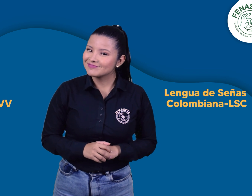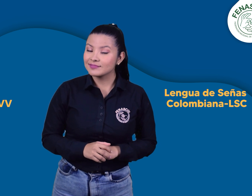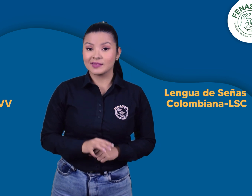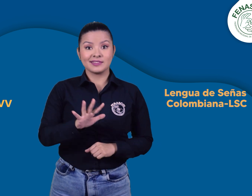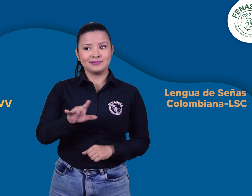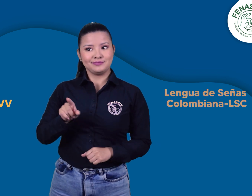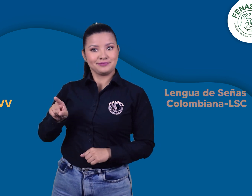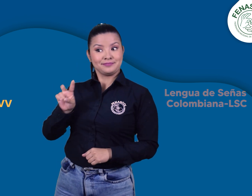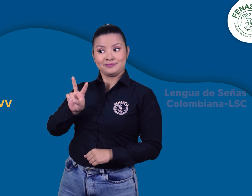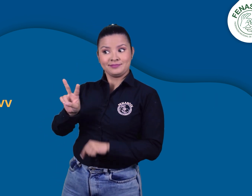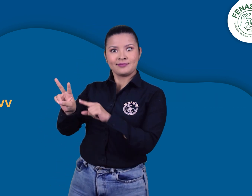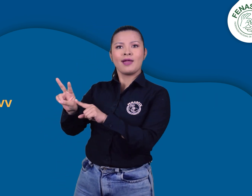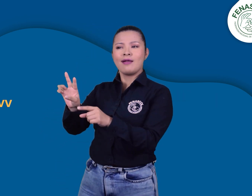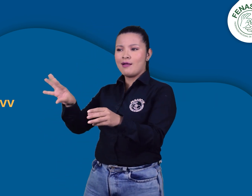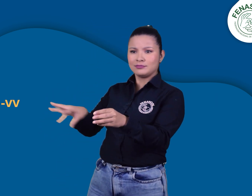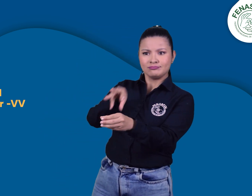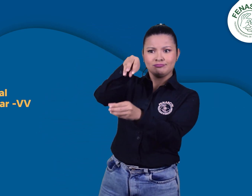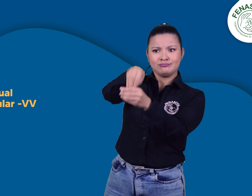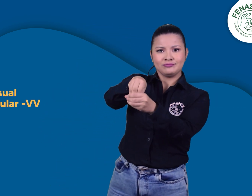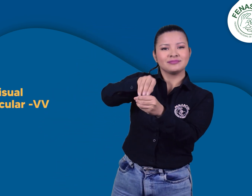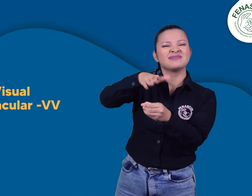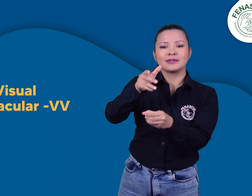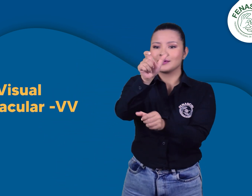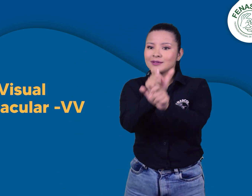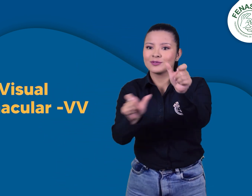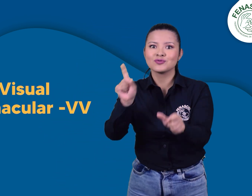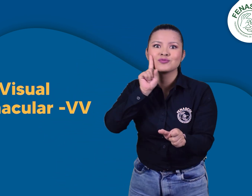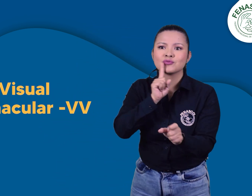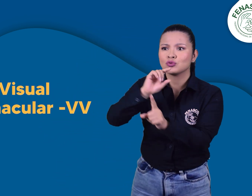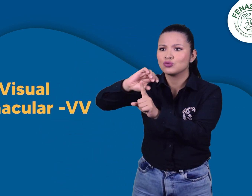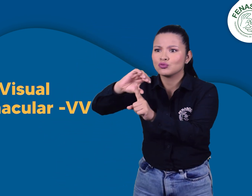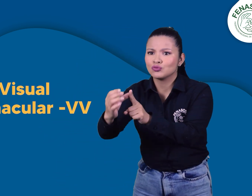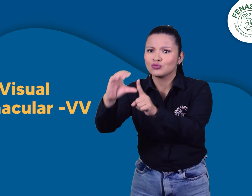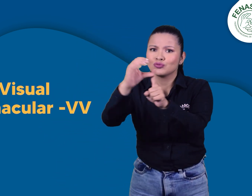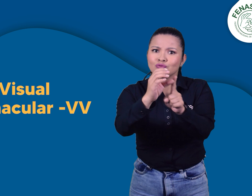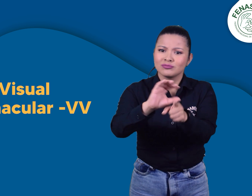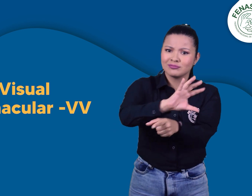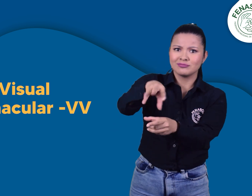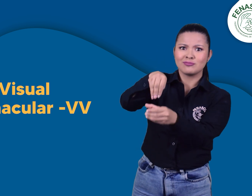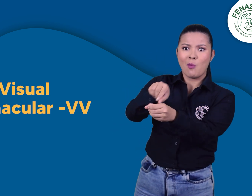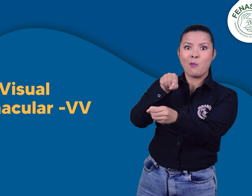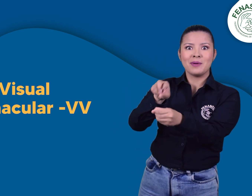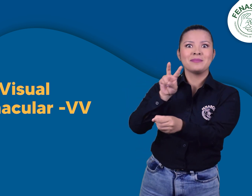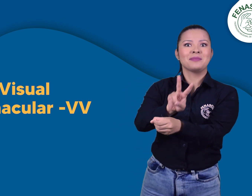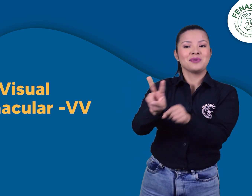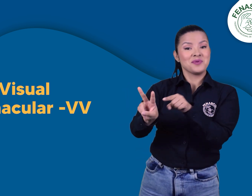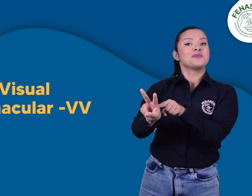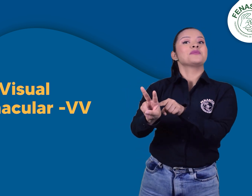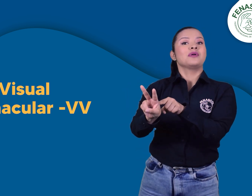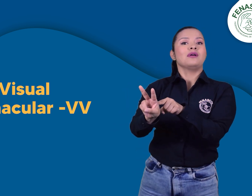Ya vemos la diferencia. Cuéntanos ahora, ¿por qué se considera importante el visual vernacular dentro